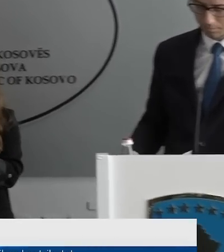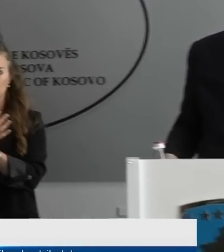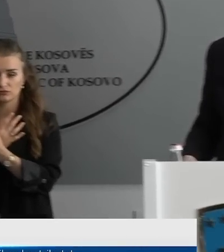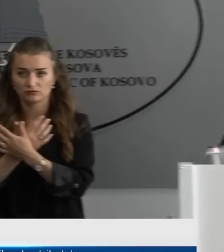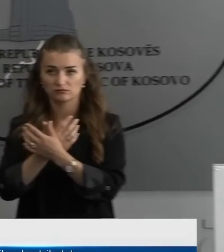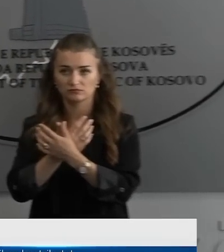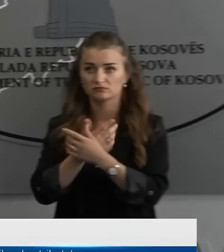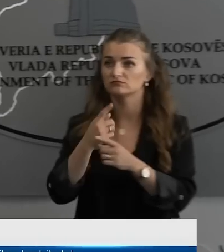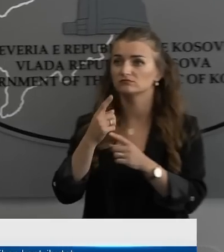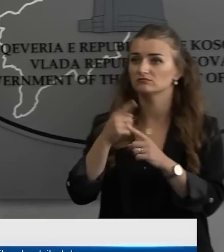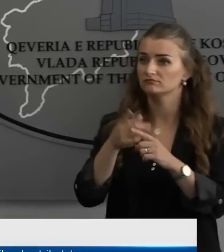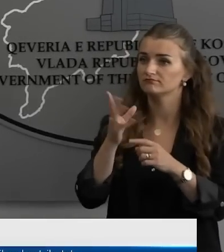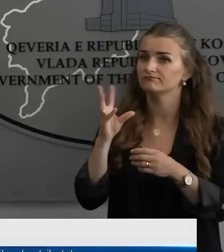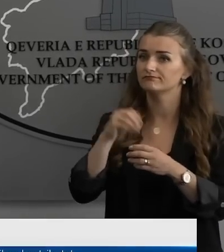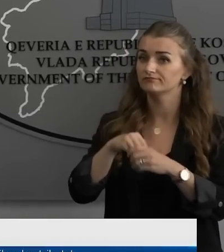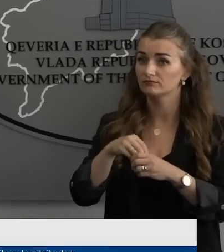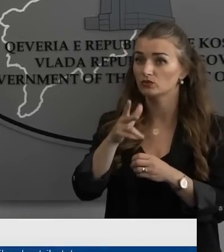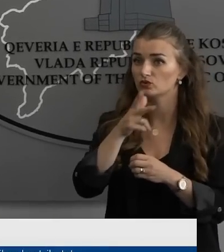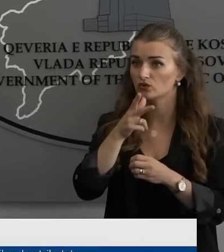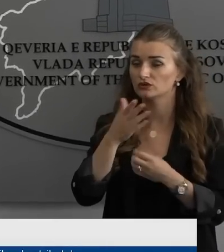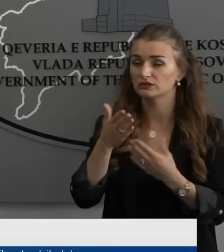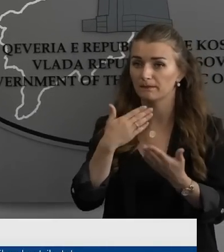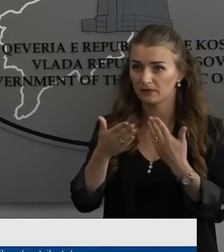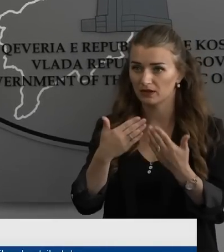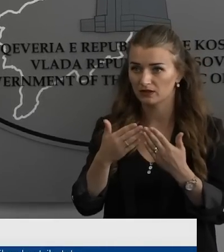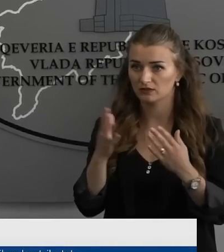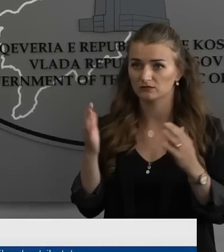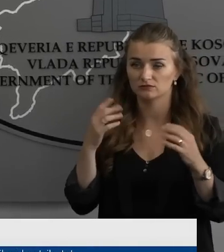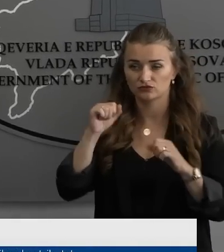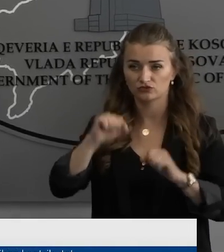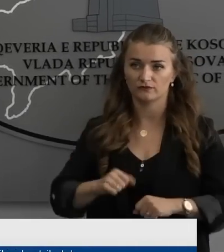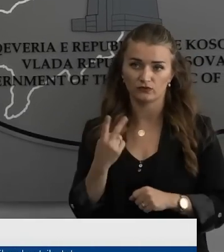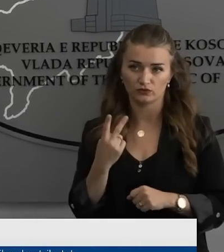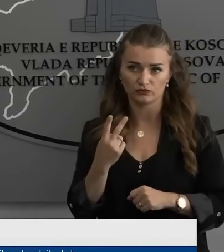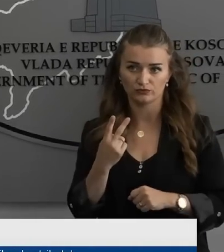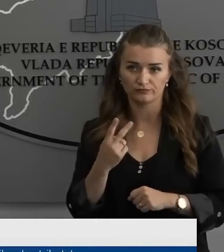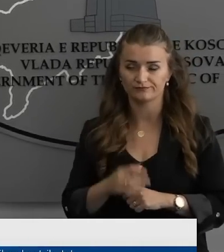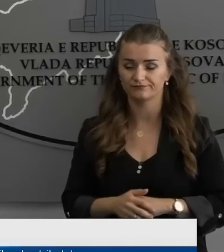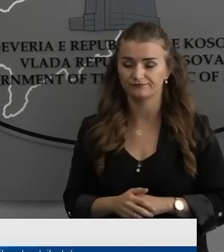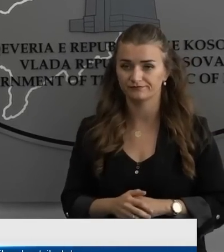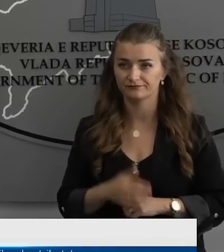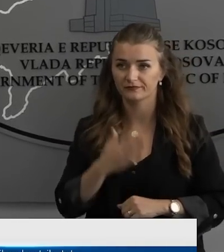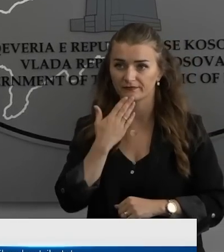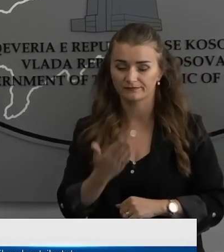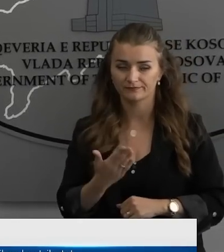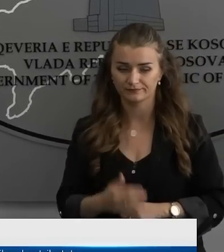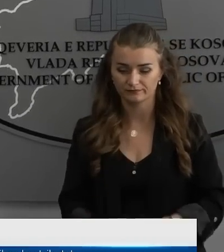të mbledhjes së dy qeverive. Jo pa atë mbledhje. Faleminderit.